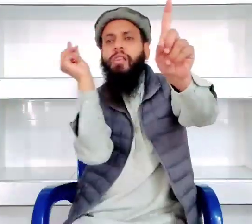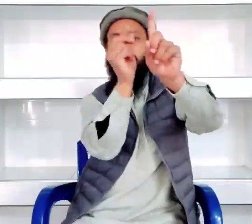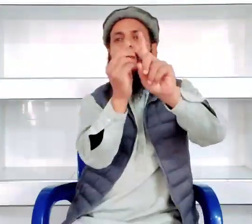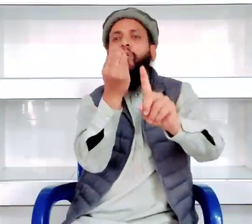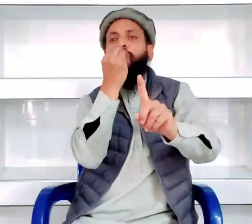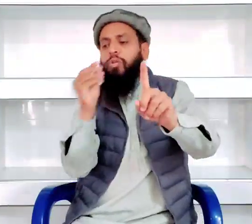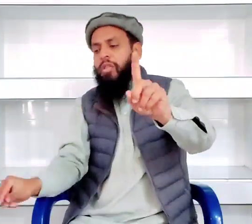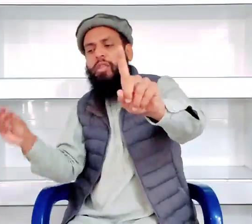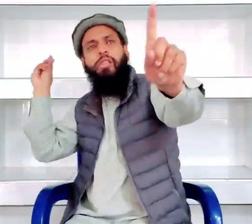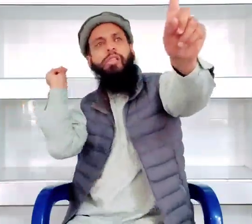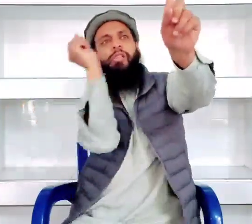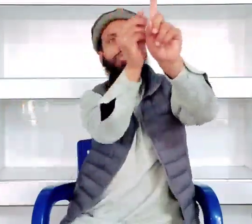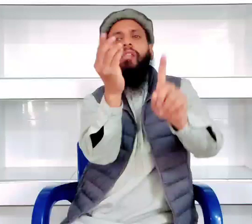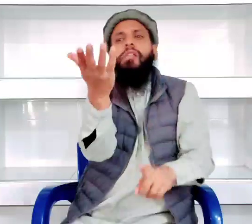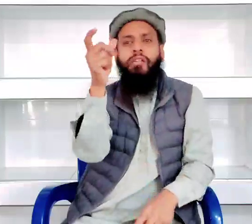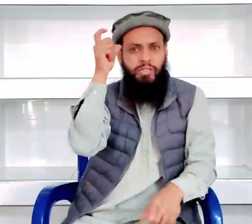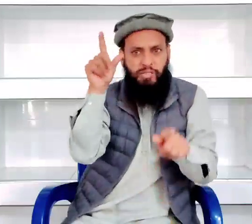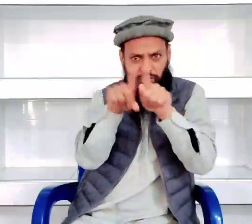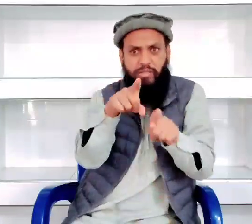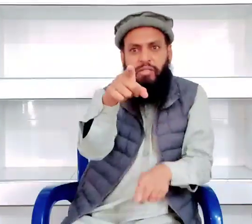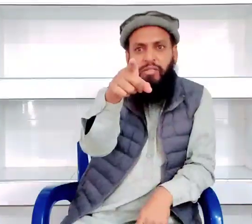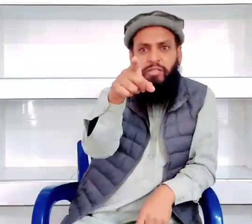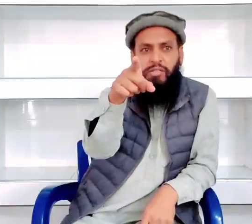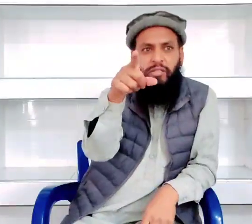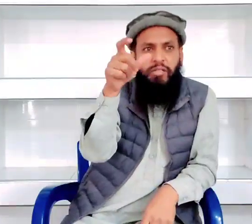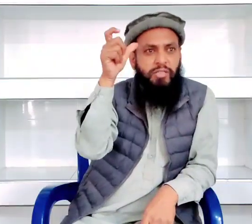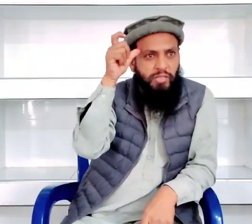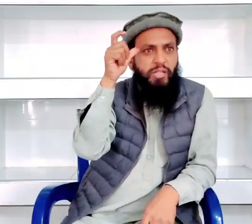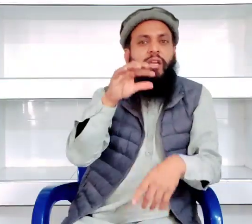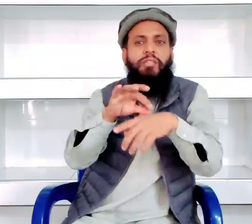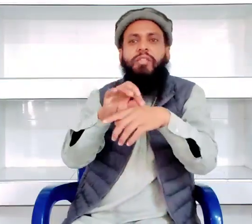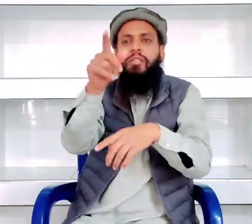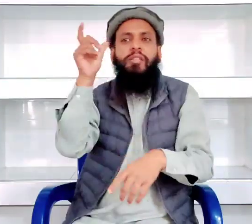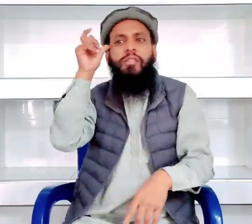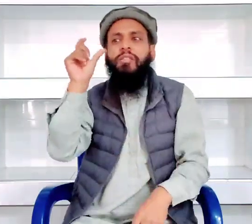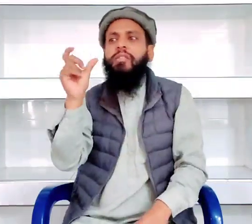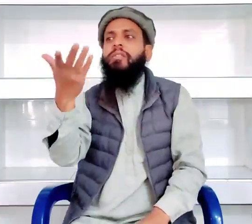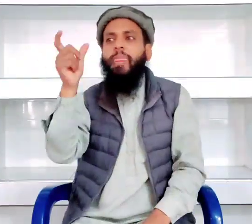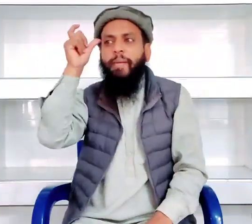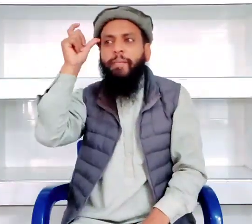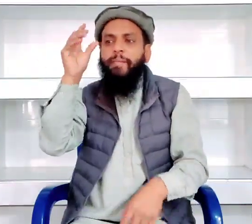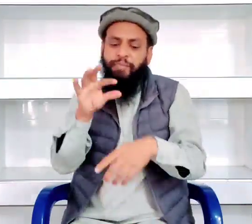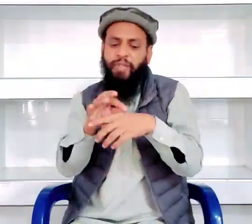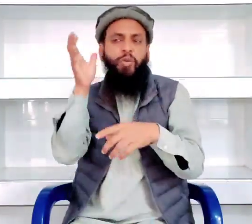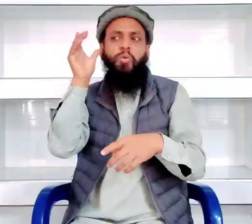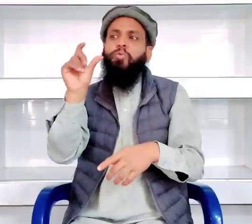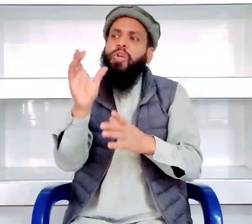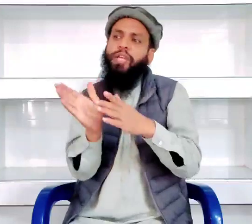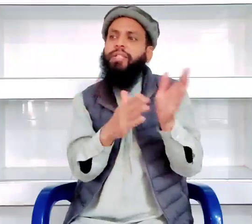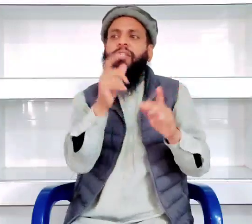فرمایا تہاں بیر الحساد حساد دا مانا ما کنتری کنتری مار کے بیع کرنا تے اس چیز نو